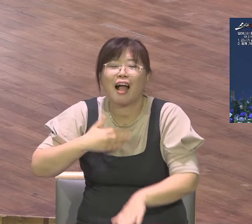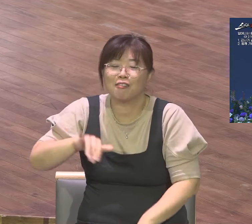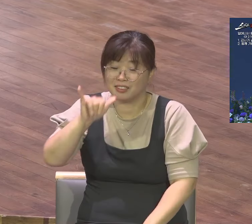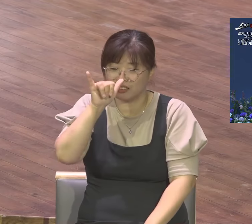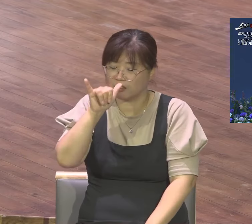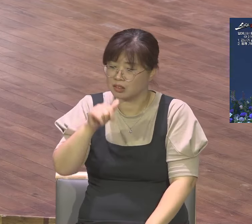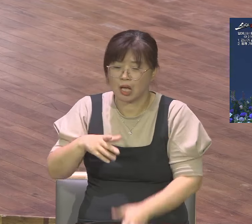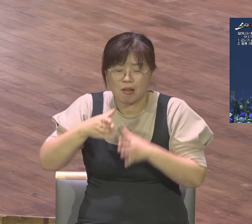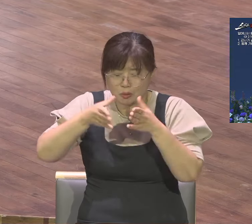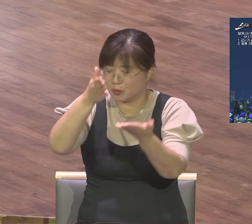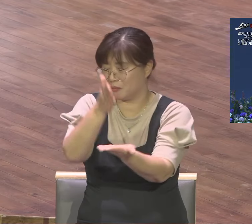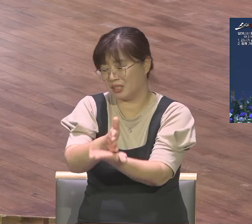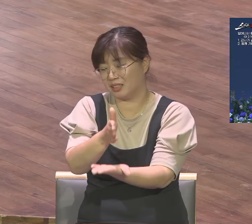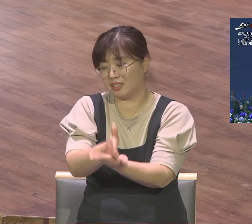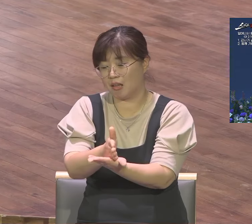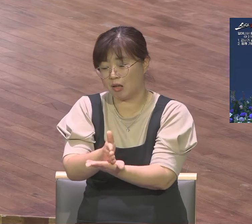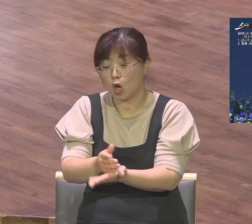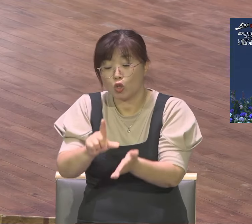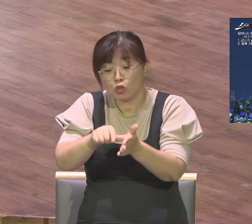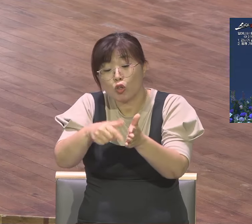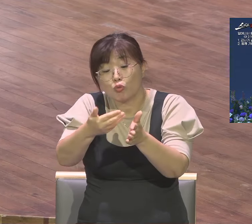기업인데